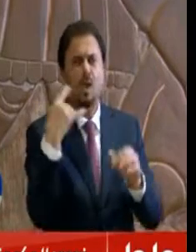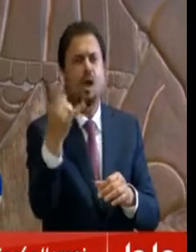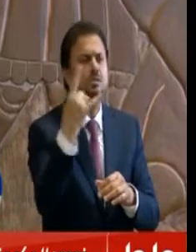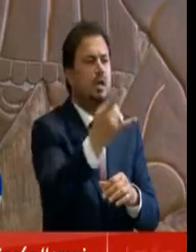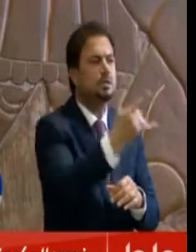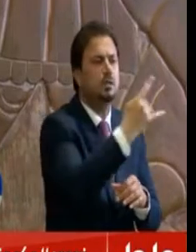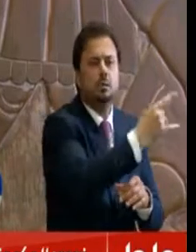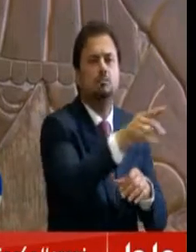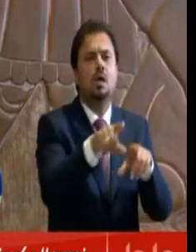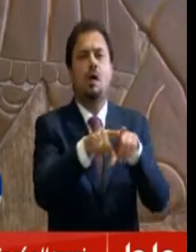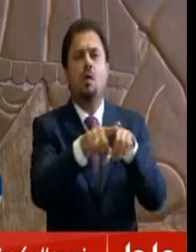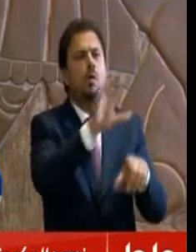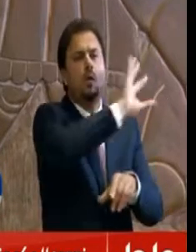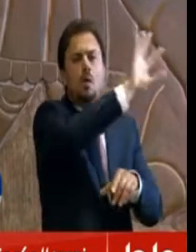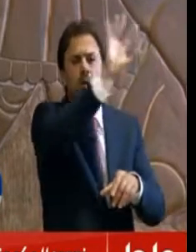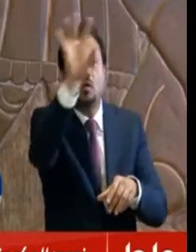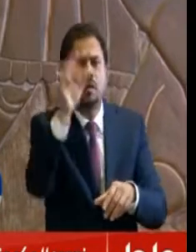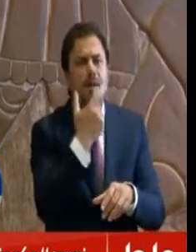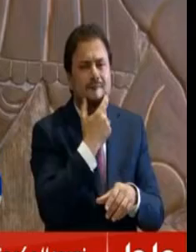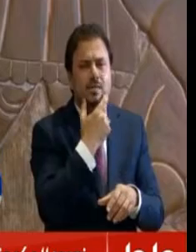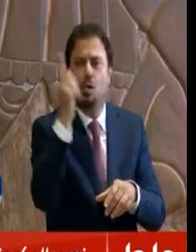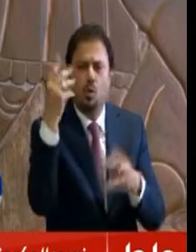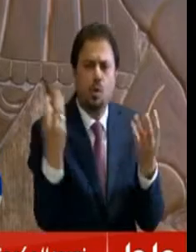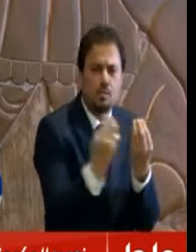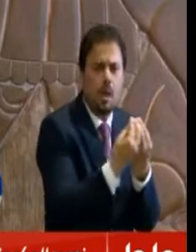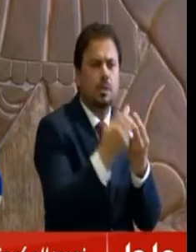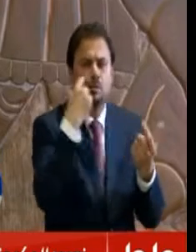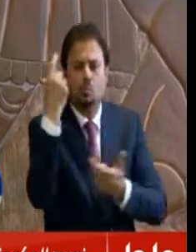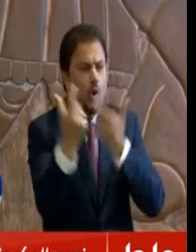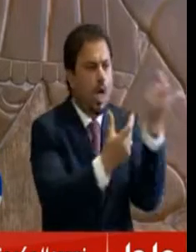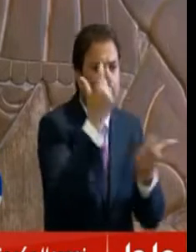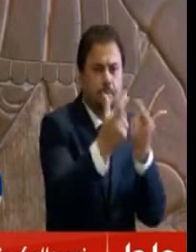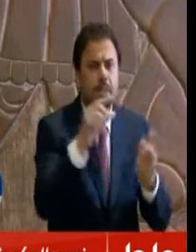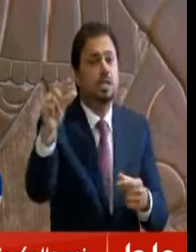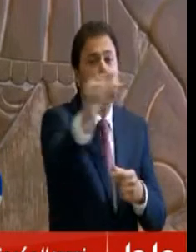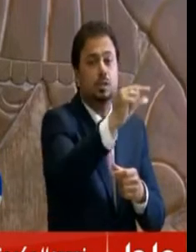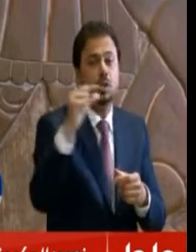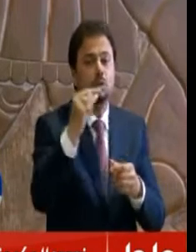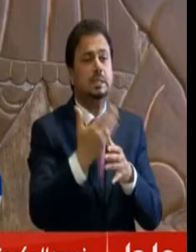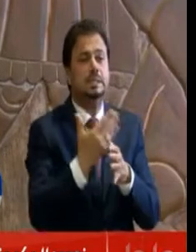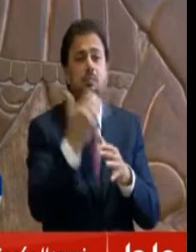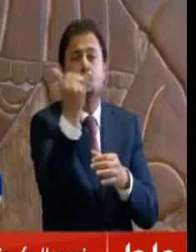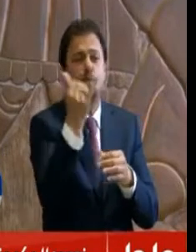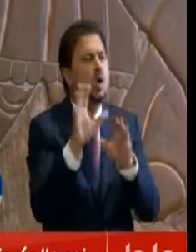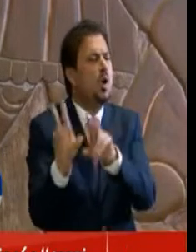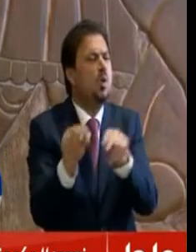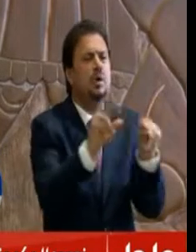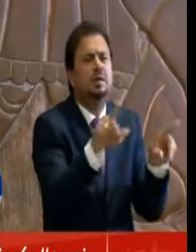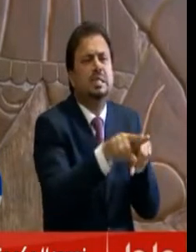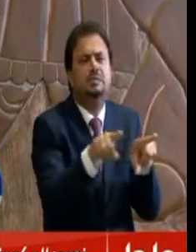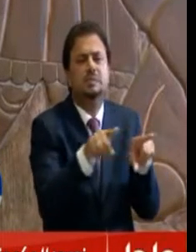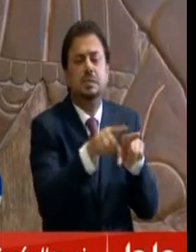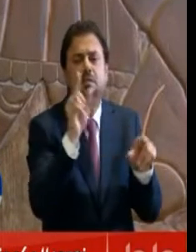الأخوة الأجانب المعنيين بالرقابة الدولية، وفي نفس الوقت شرعت